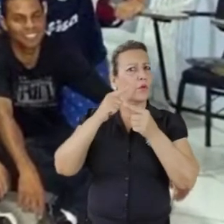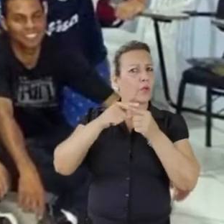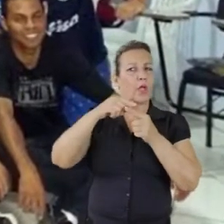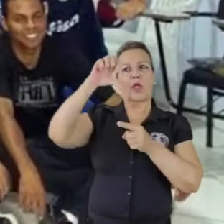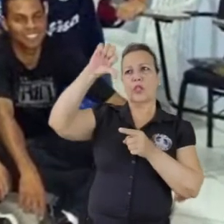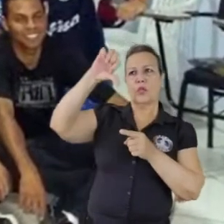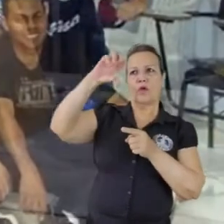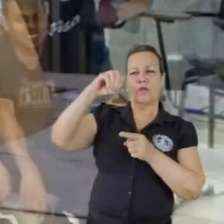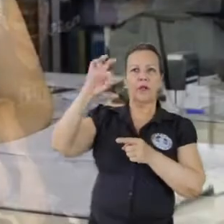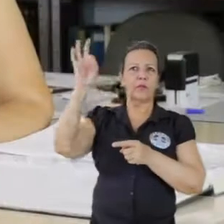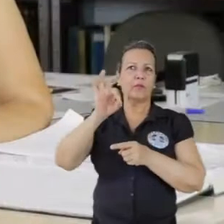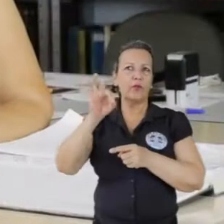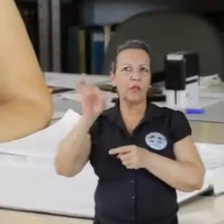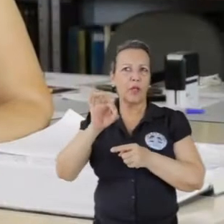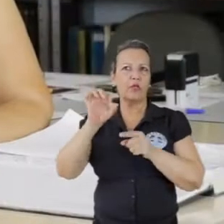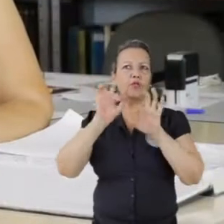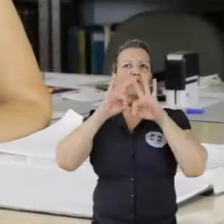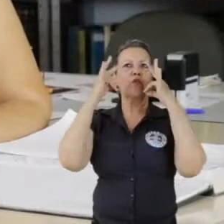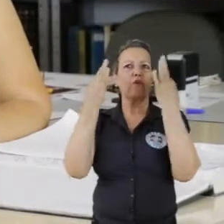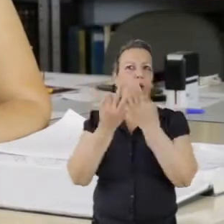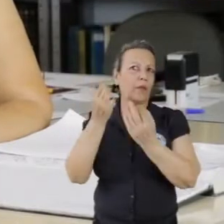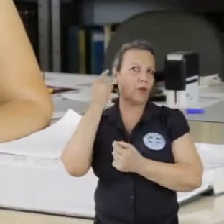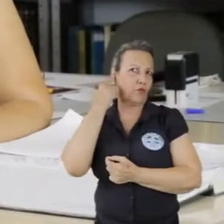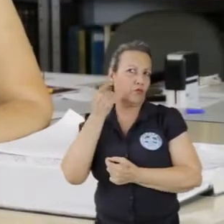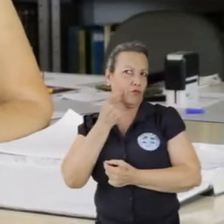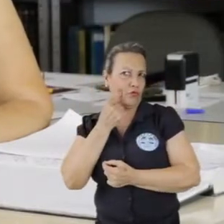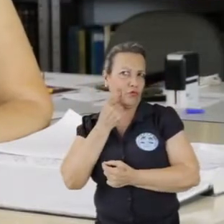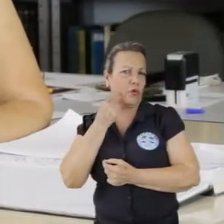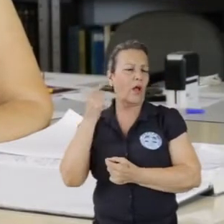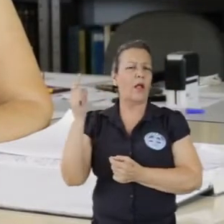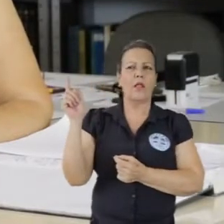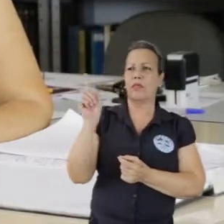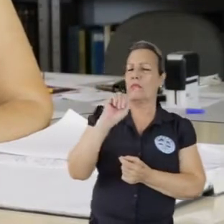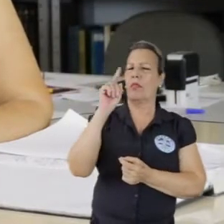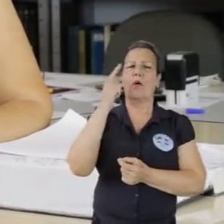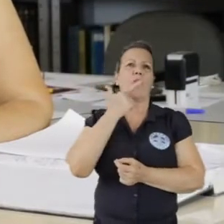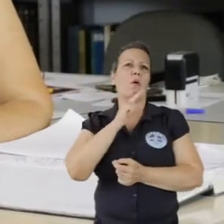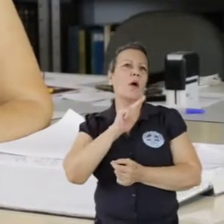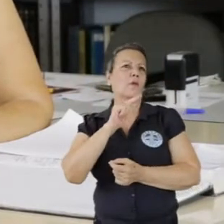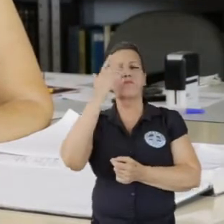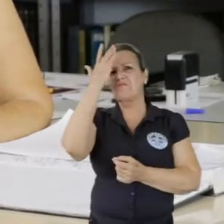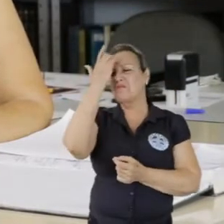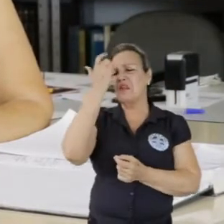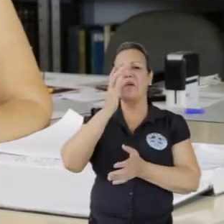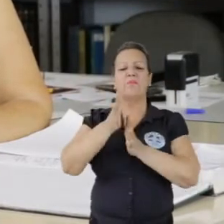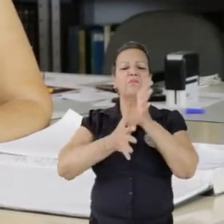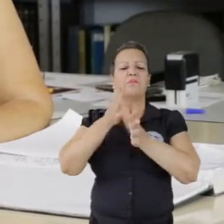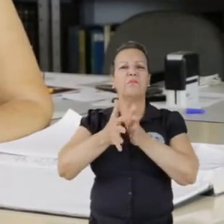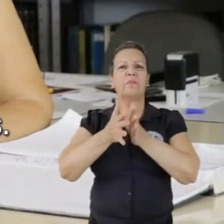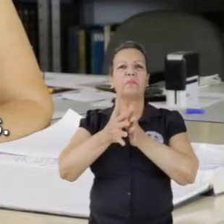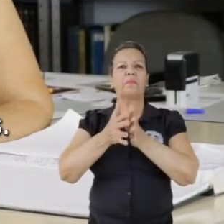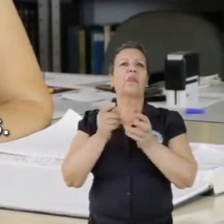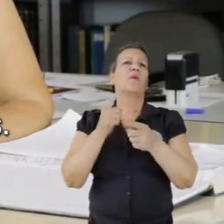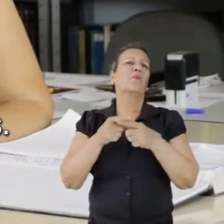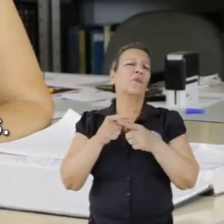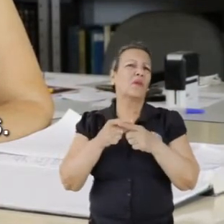da instituição, porque 90% das famílias que têm filho